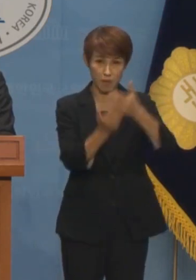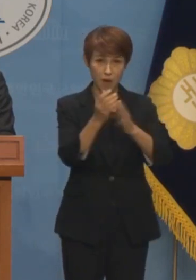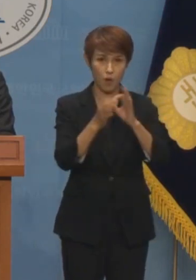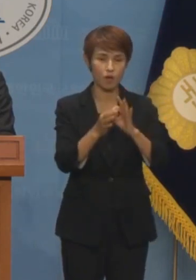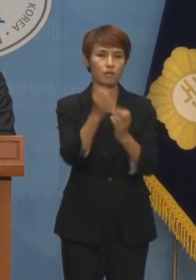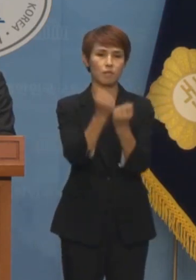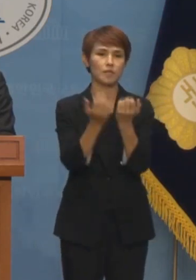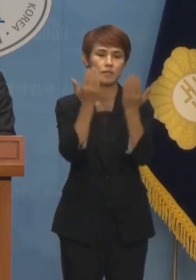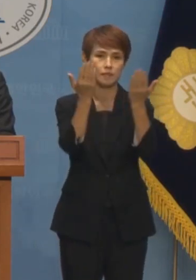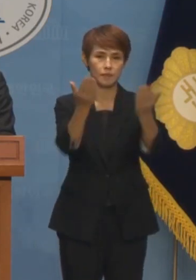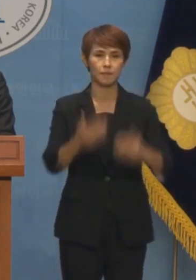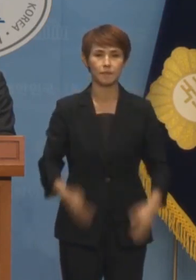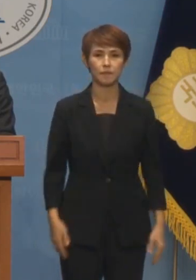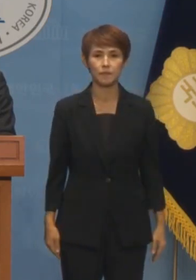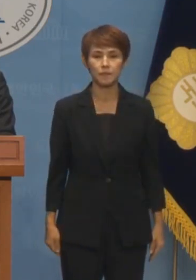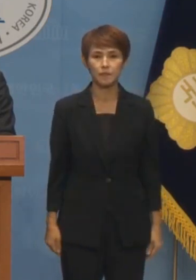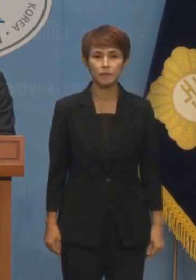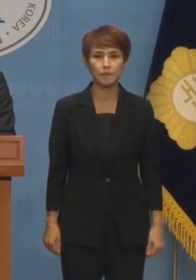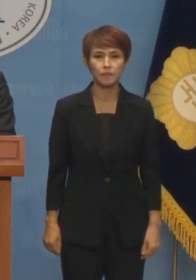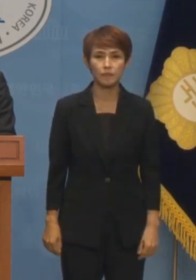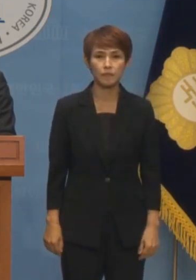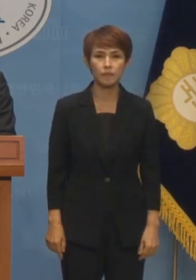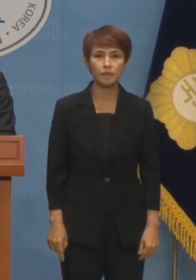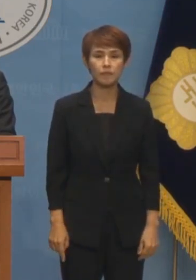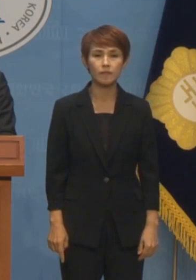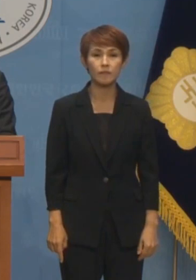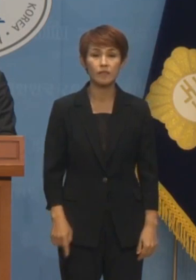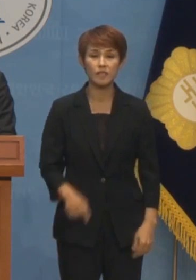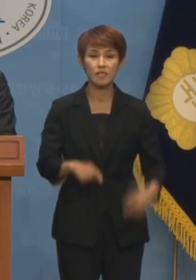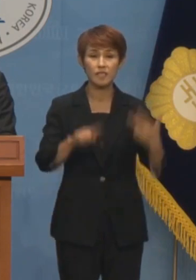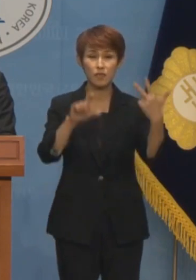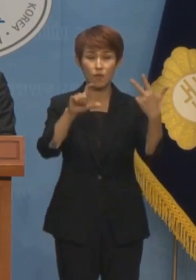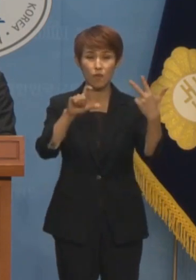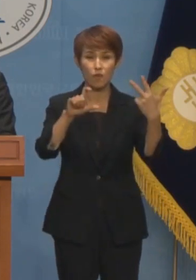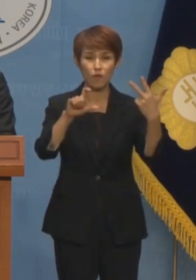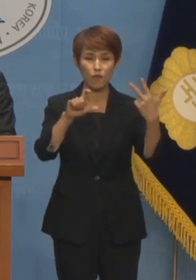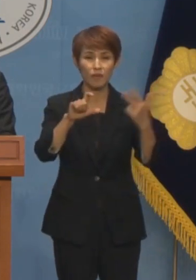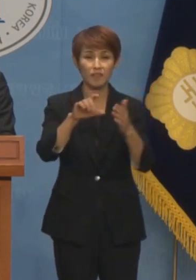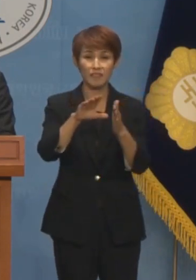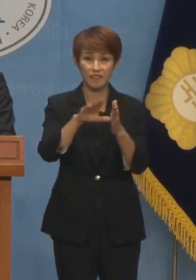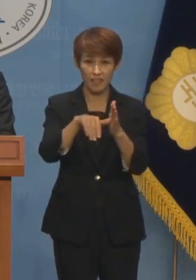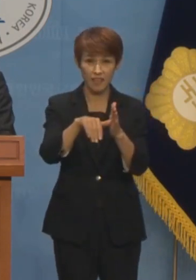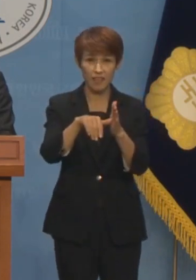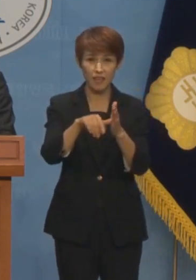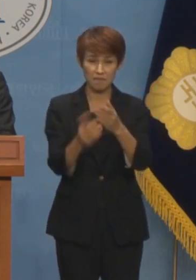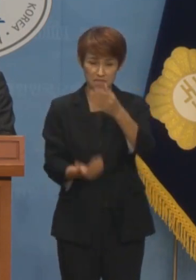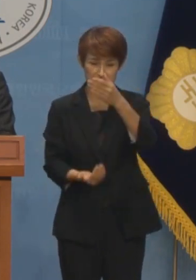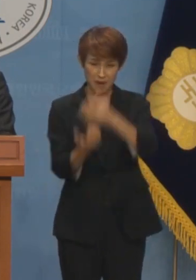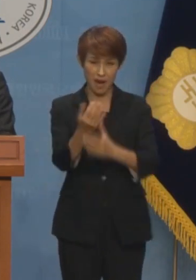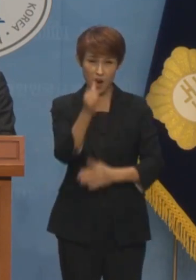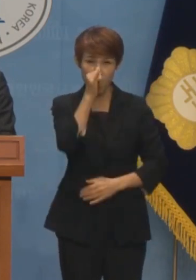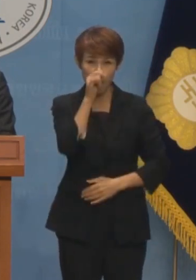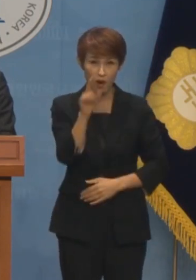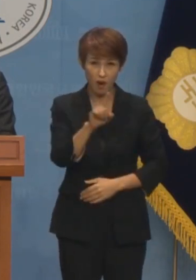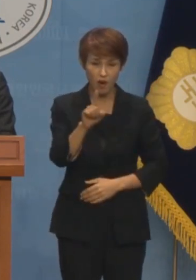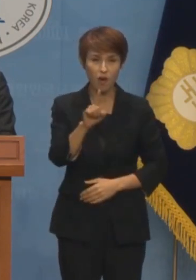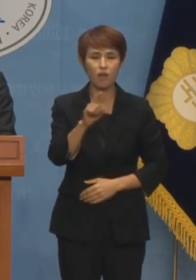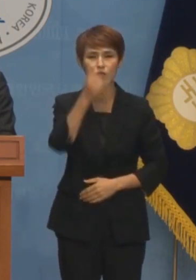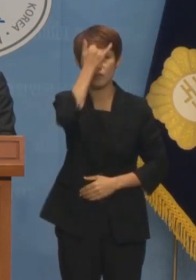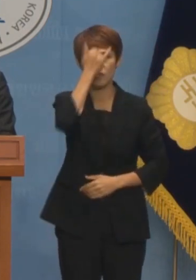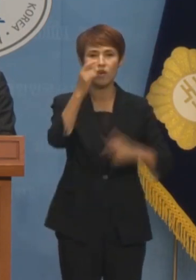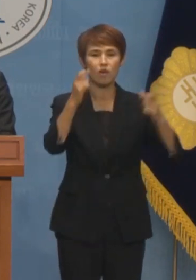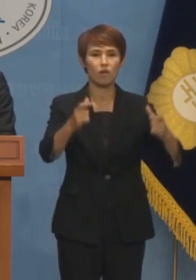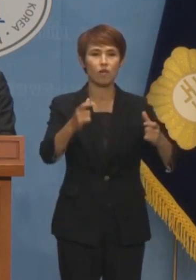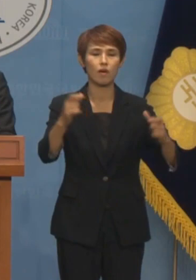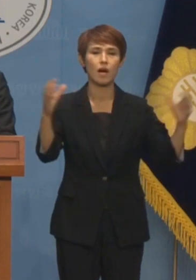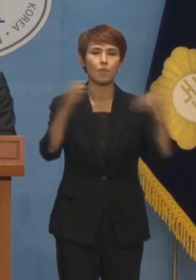7.15 충청권 합동연설회 폭력 파행 주범은 한 후보 측 지지자입니다. 충청권 합동연설회에서